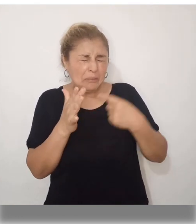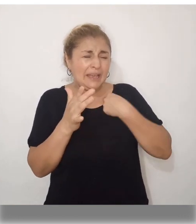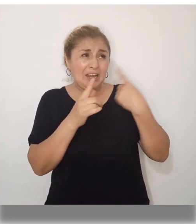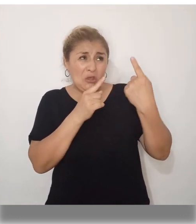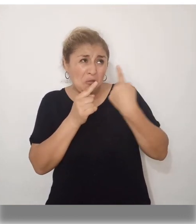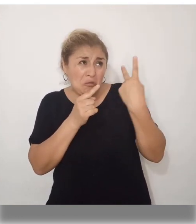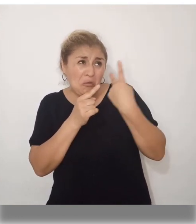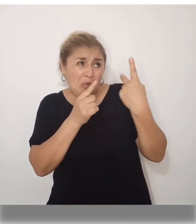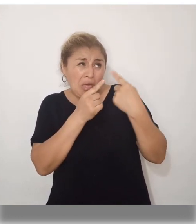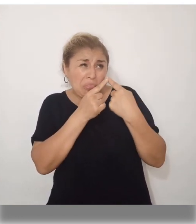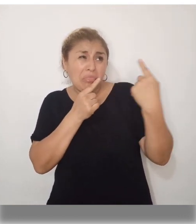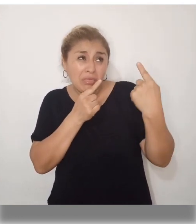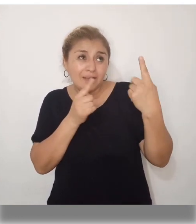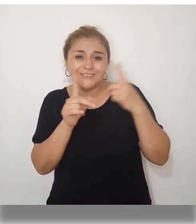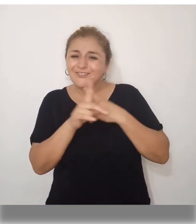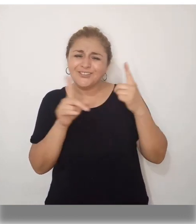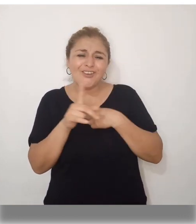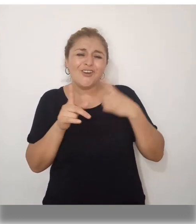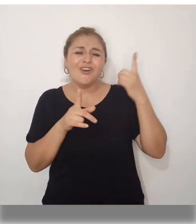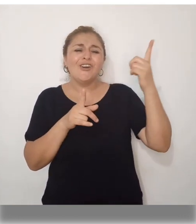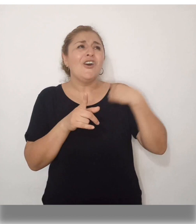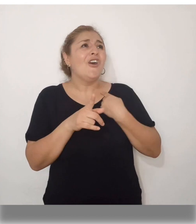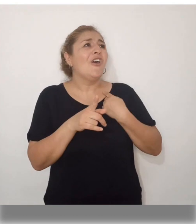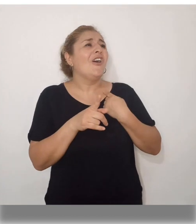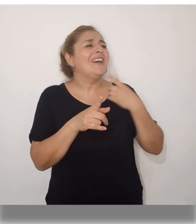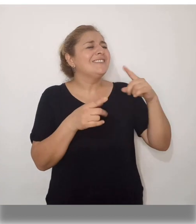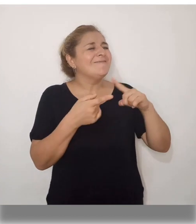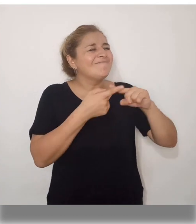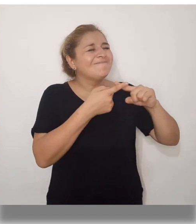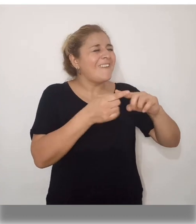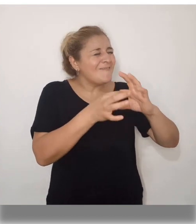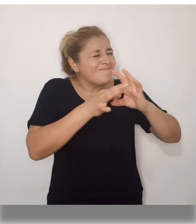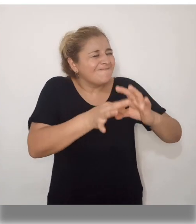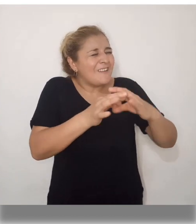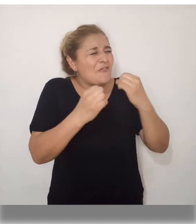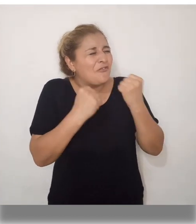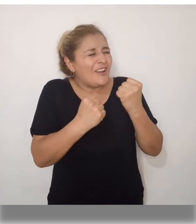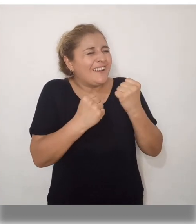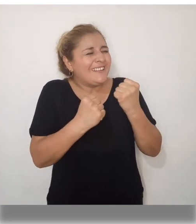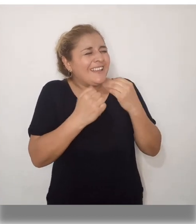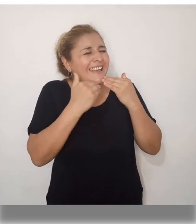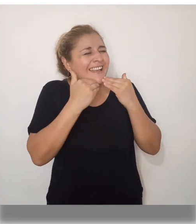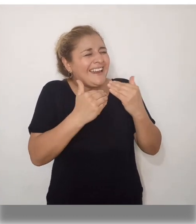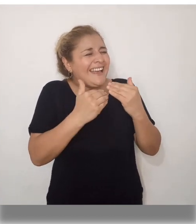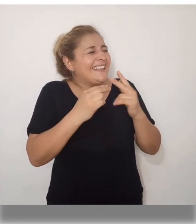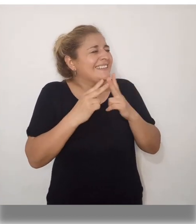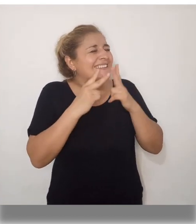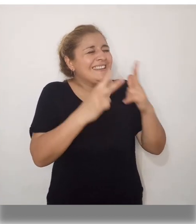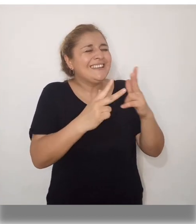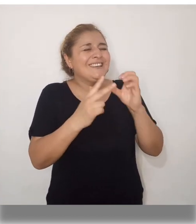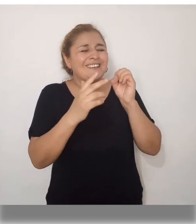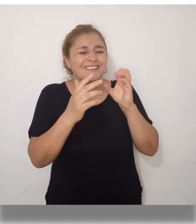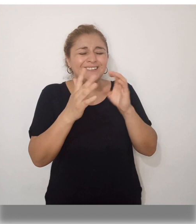amor que es en Cristo Jesús Nuestro Señor te damos gracias en el nombre de Jesús